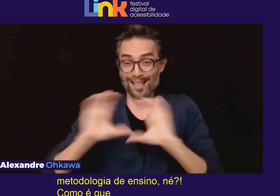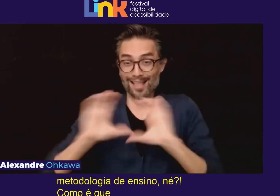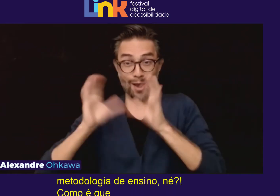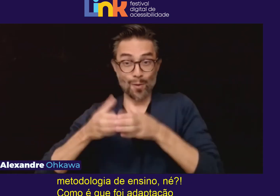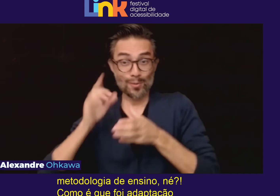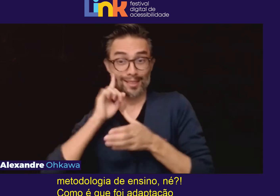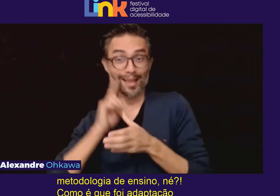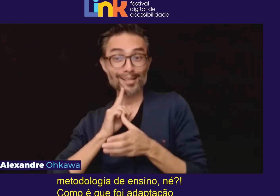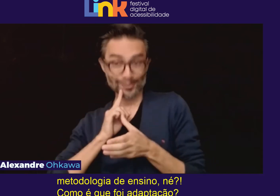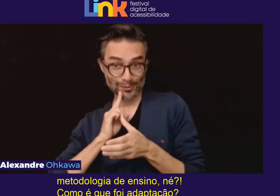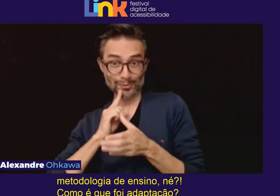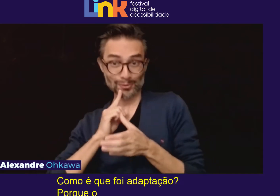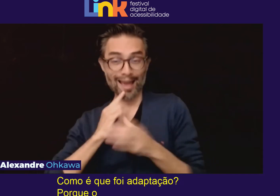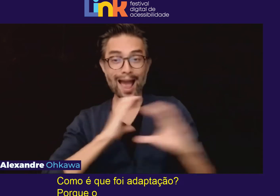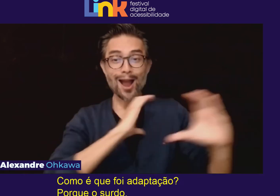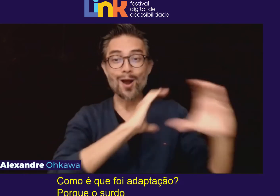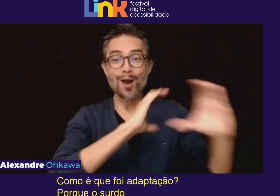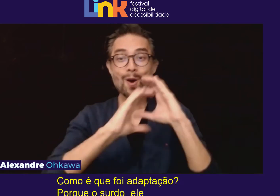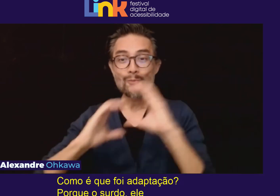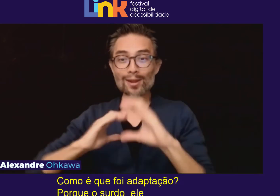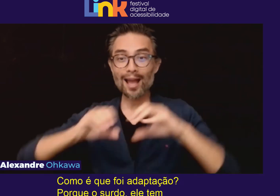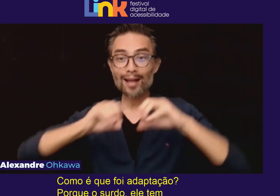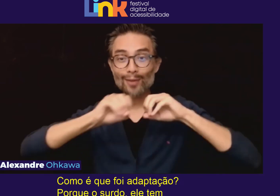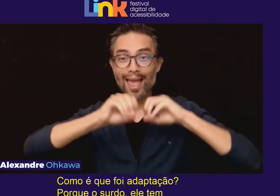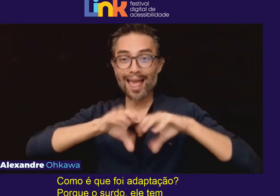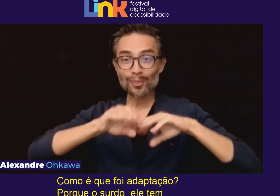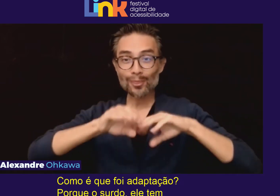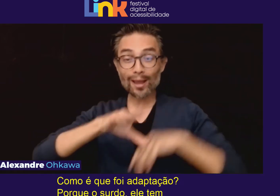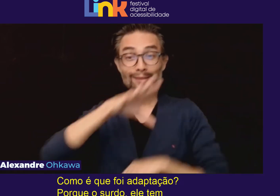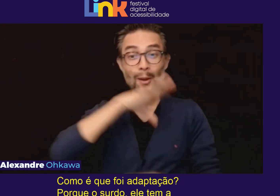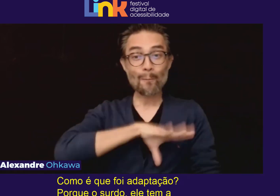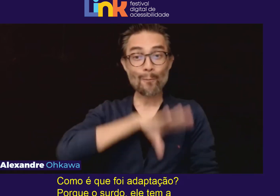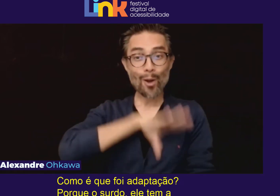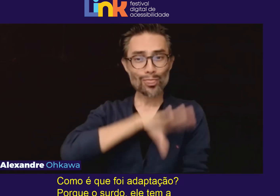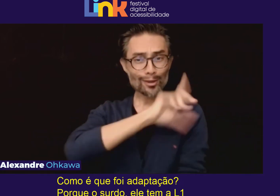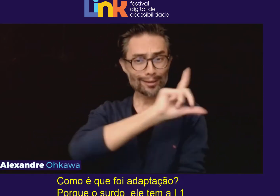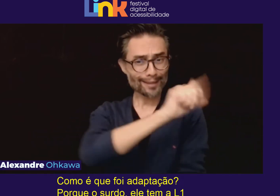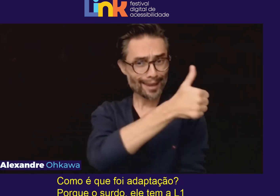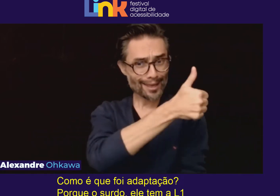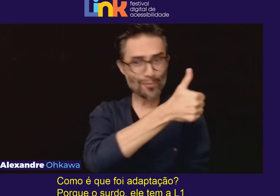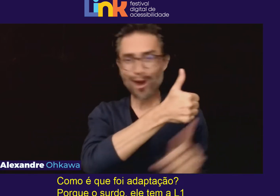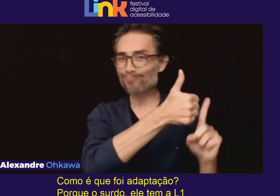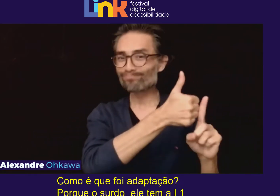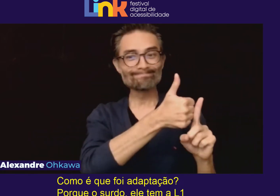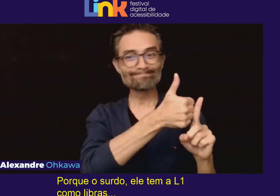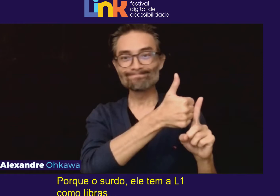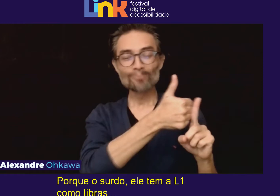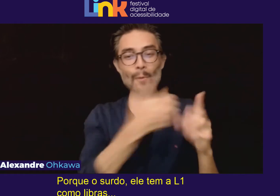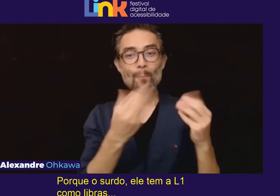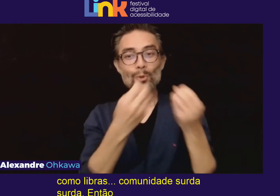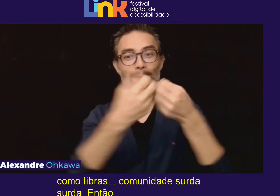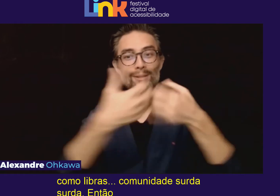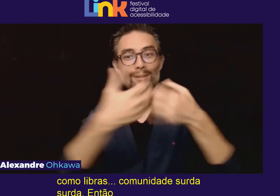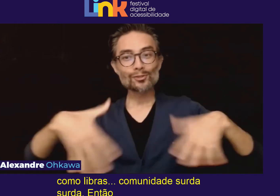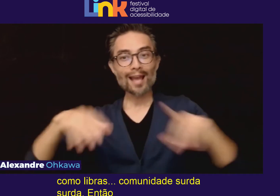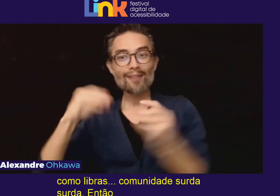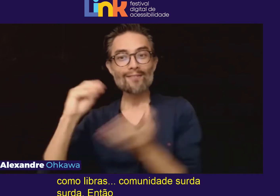ele tem a L1 como Libras, na comunidade surda. Então, para se comunicar, nós não